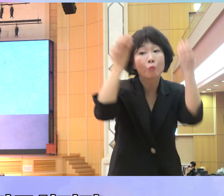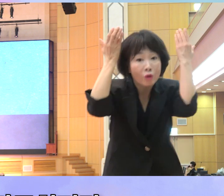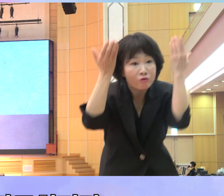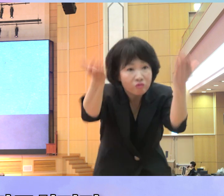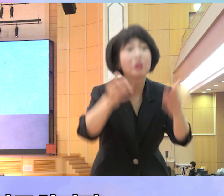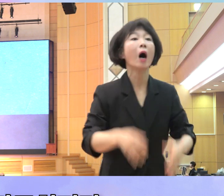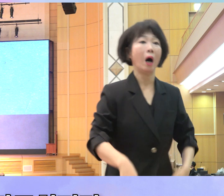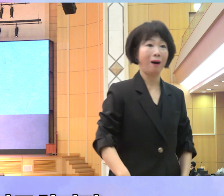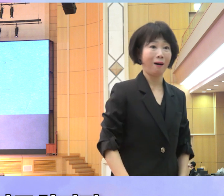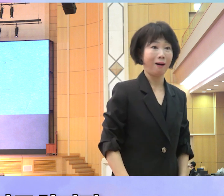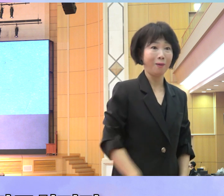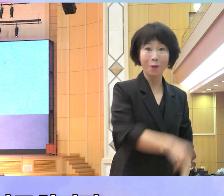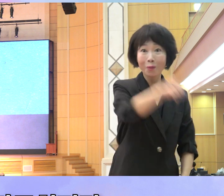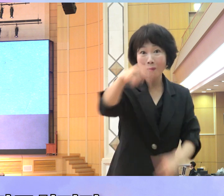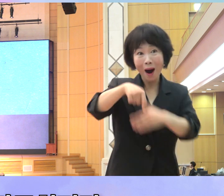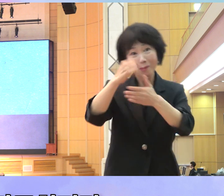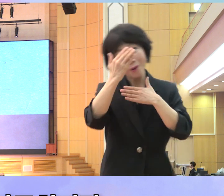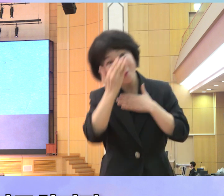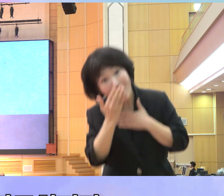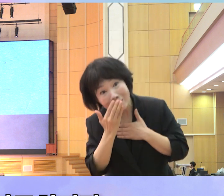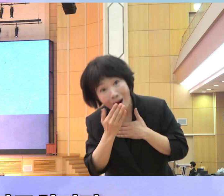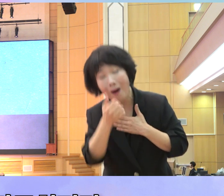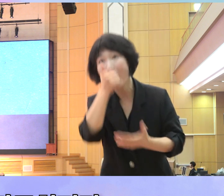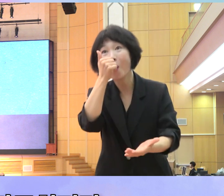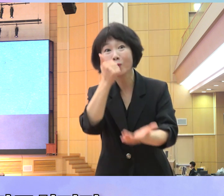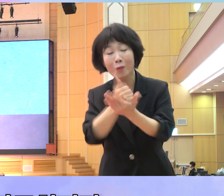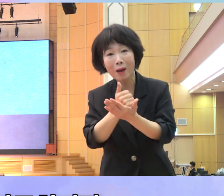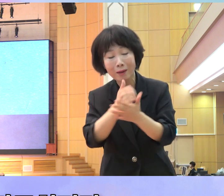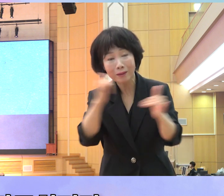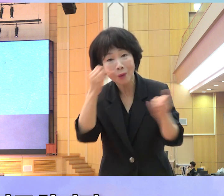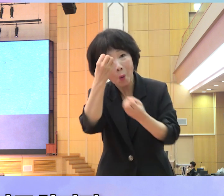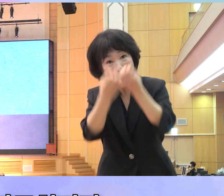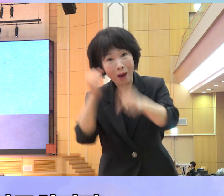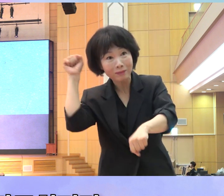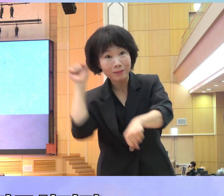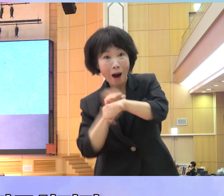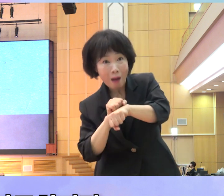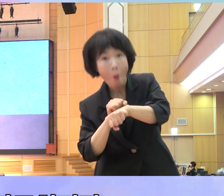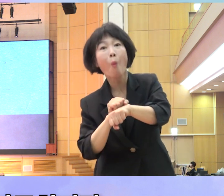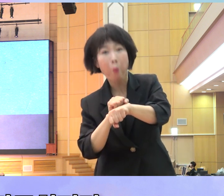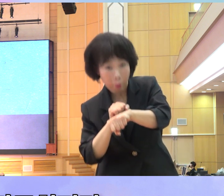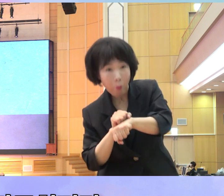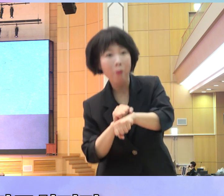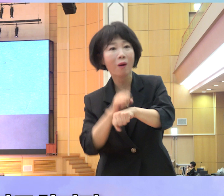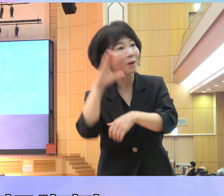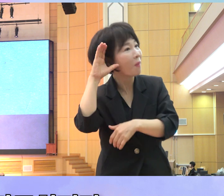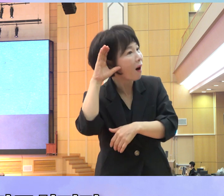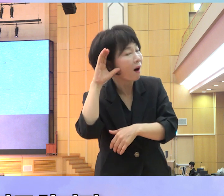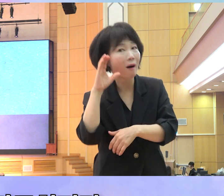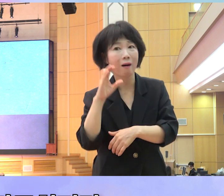얄짤 없어요. 하나님한테 밑보이면. 근데 뭐가 그렇게